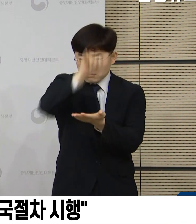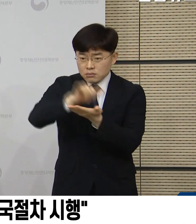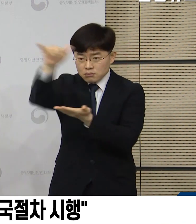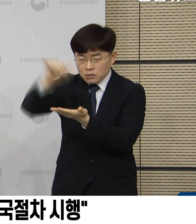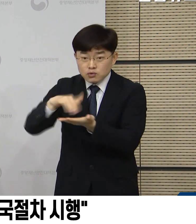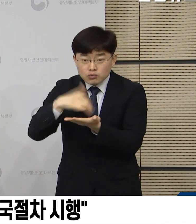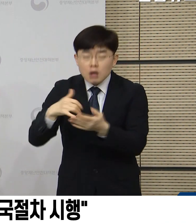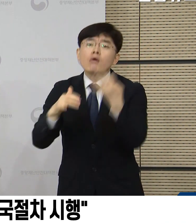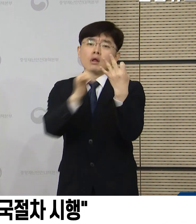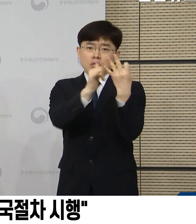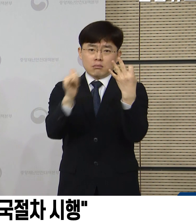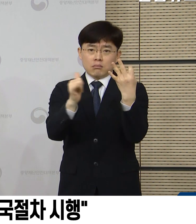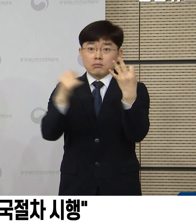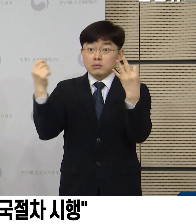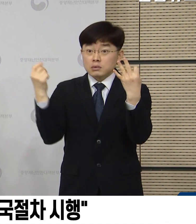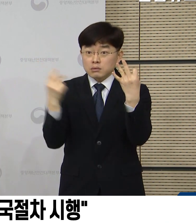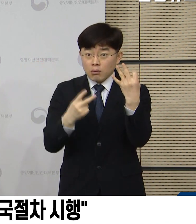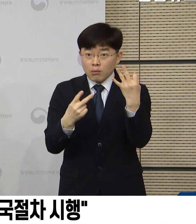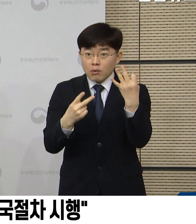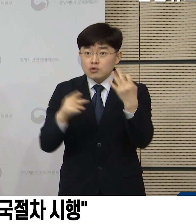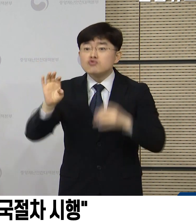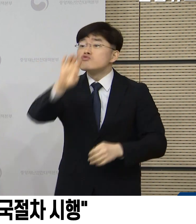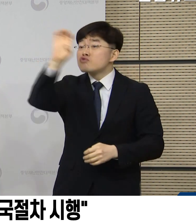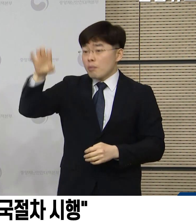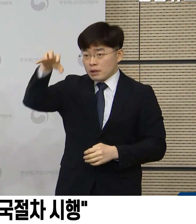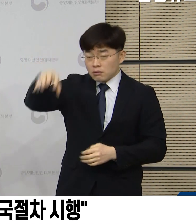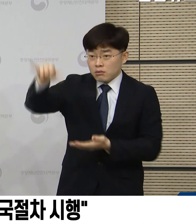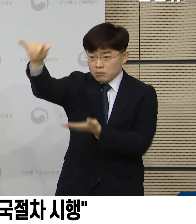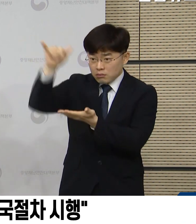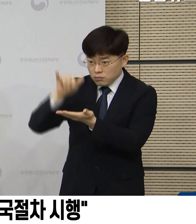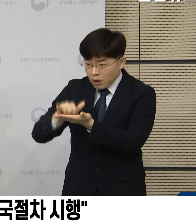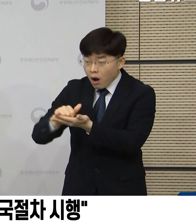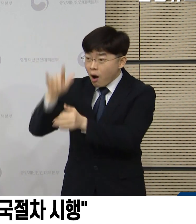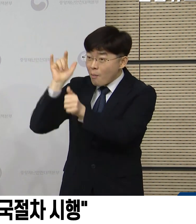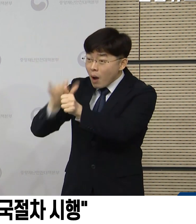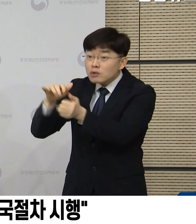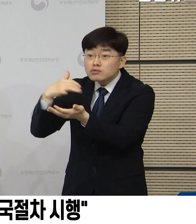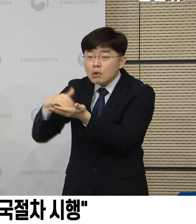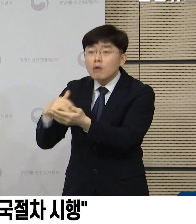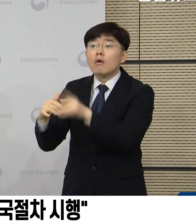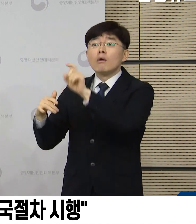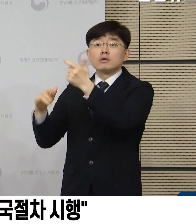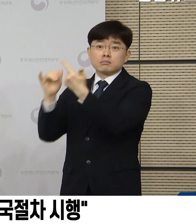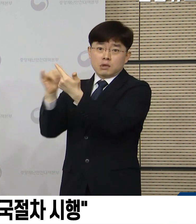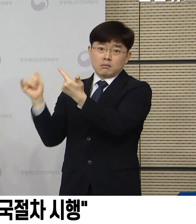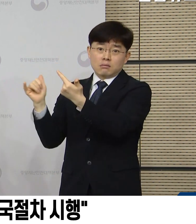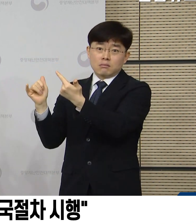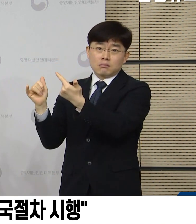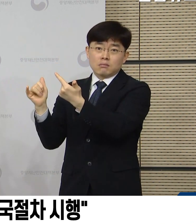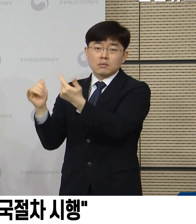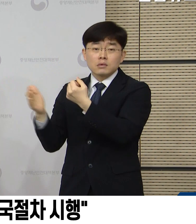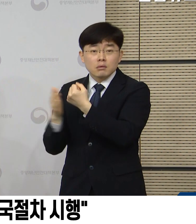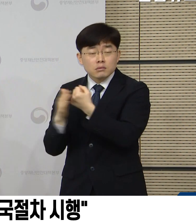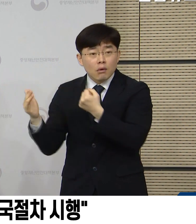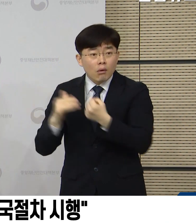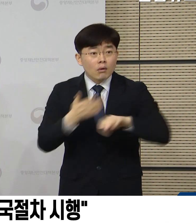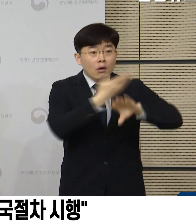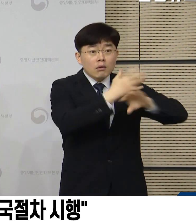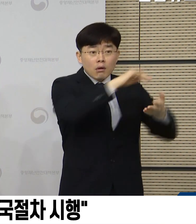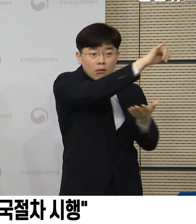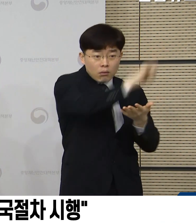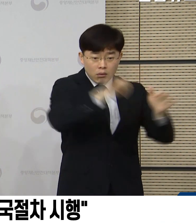환자가 14명, 그리고 유럽 지역에서 입국한 확진 환자가 16명으로 다양한